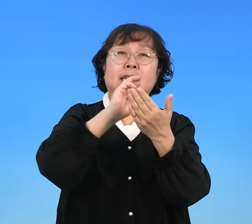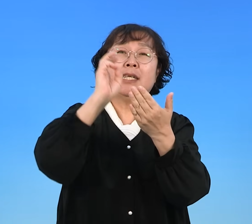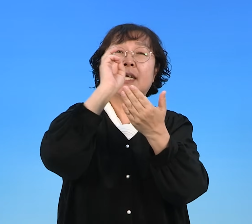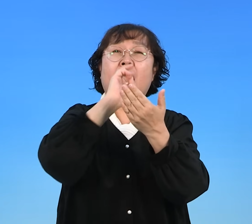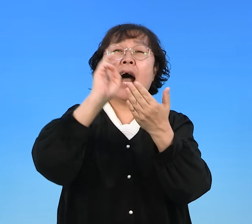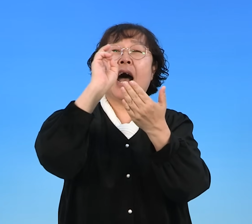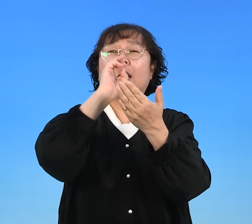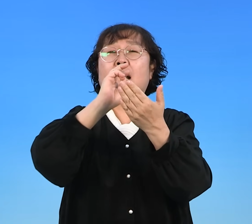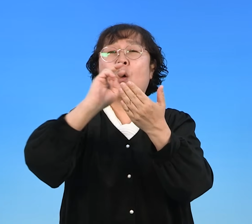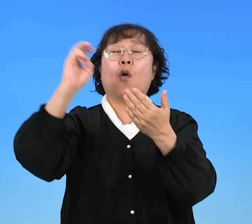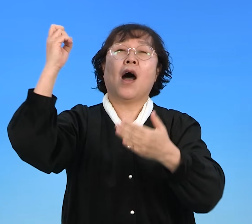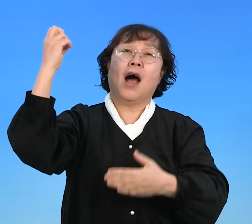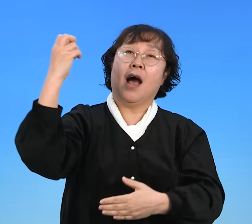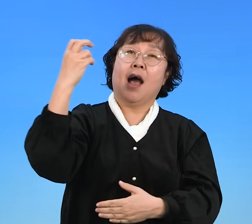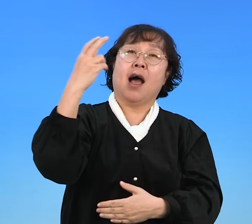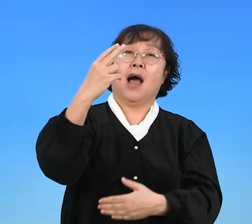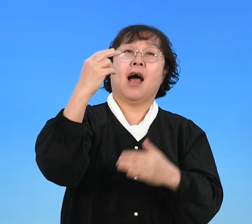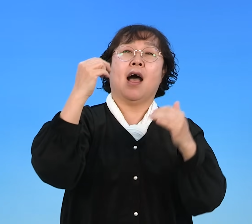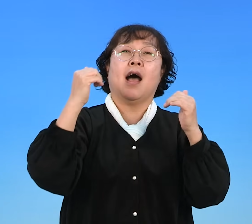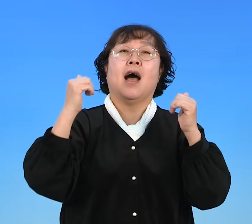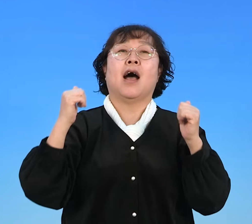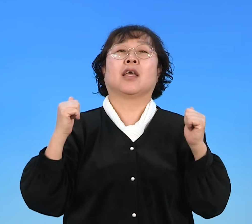존귀 찬양과